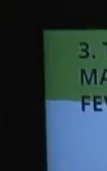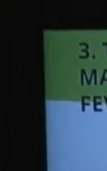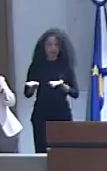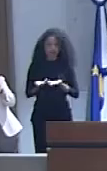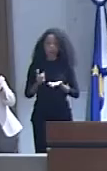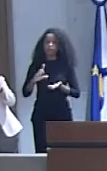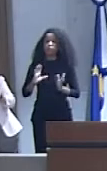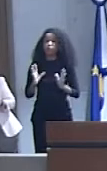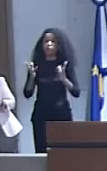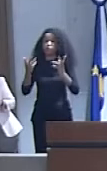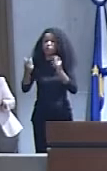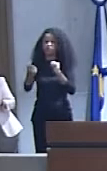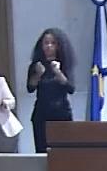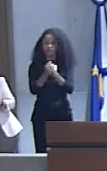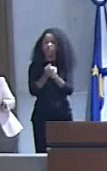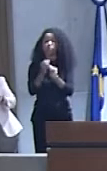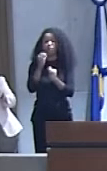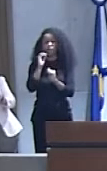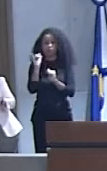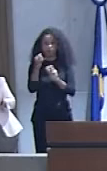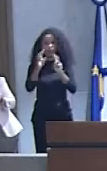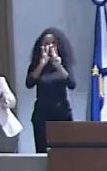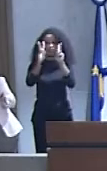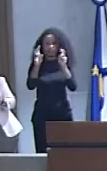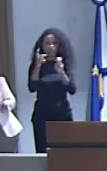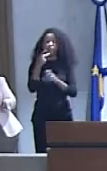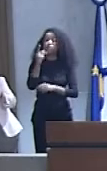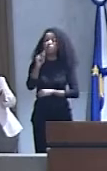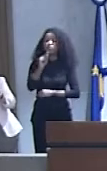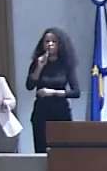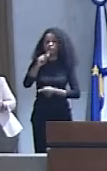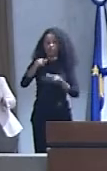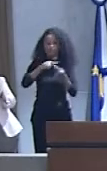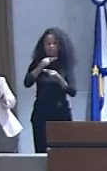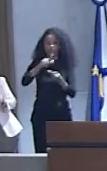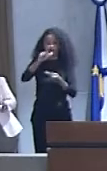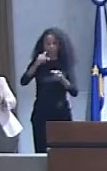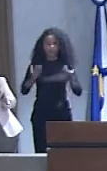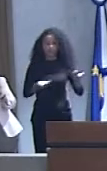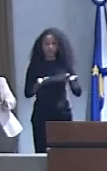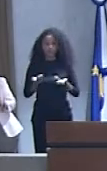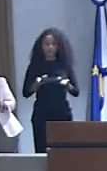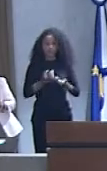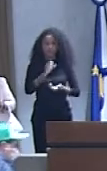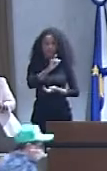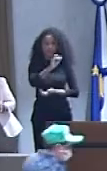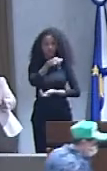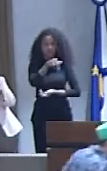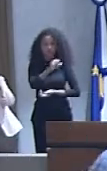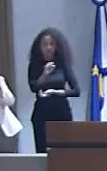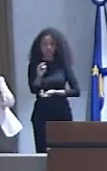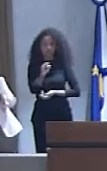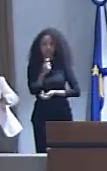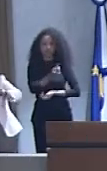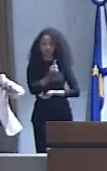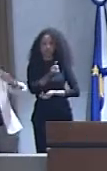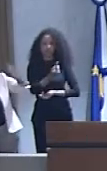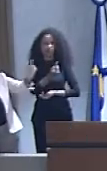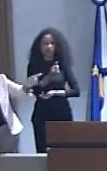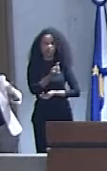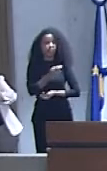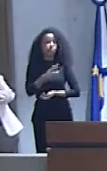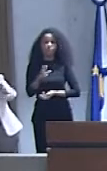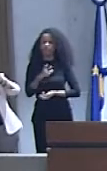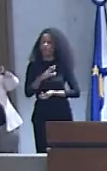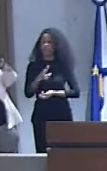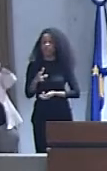para aproveitar a pauta e dizer a greve não é só dos servidores do INSS. A greve é uma questão,